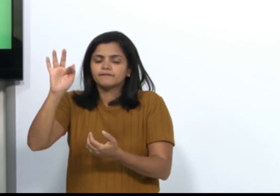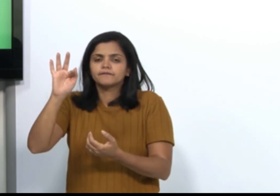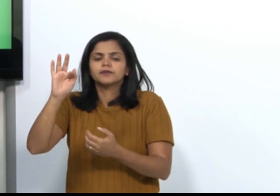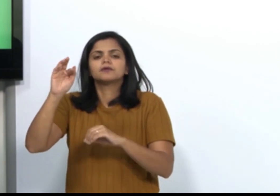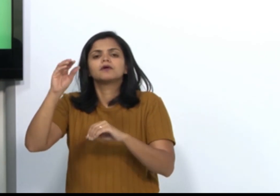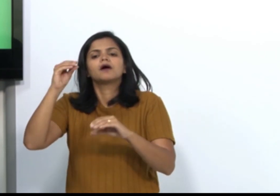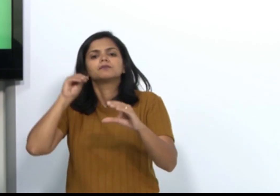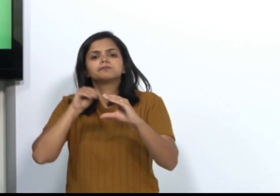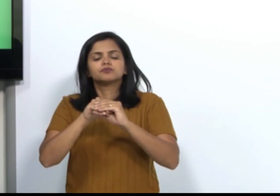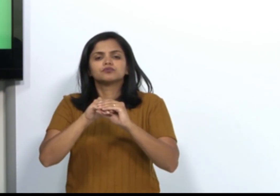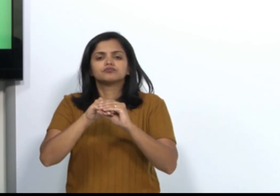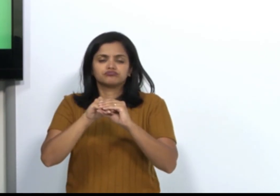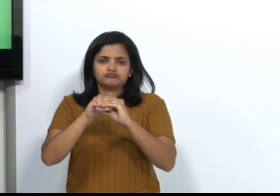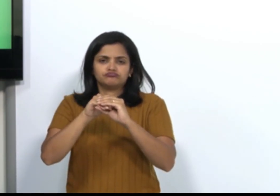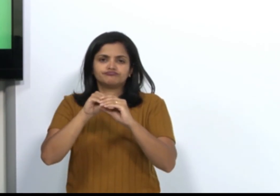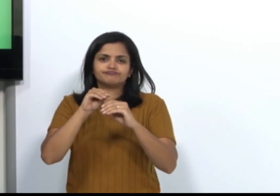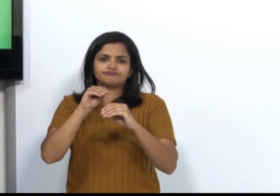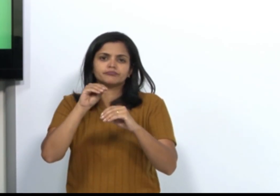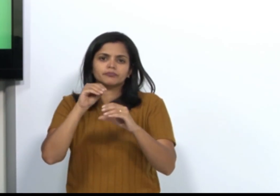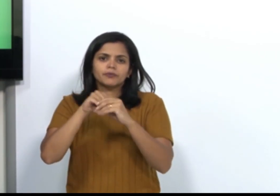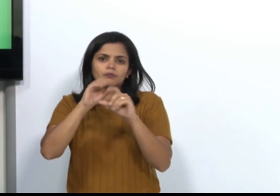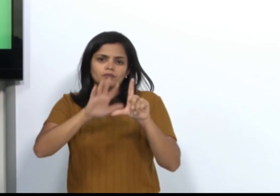de transcrição. Salvar no EAF,